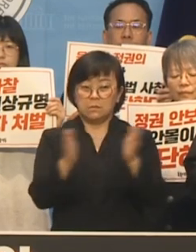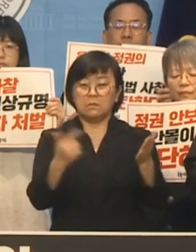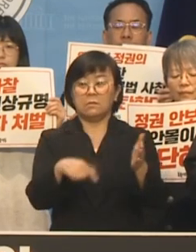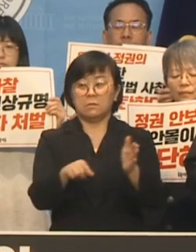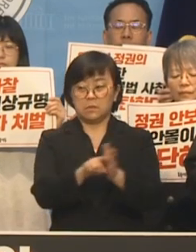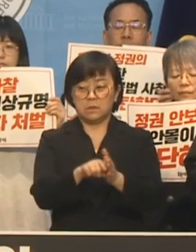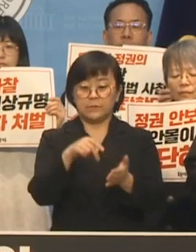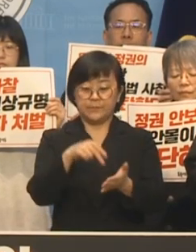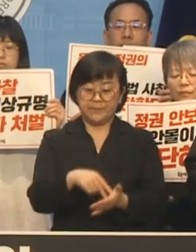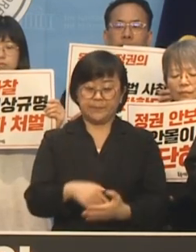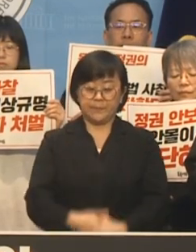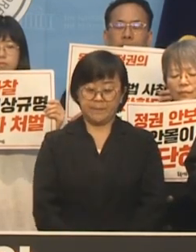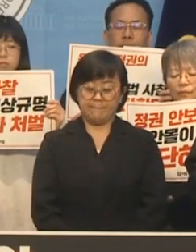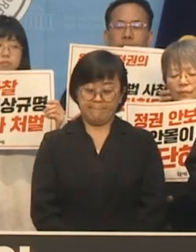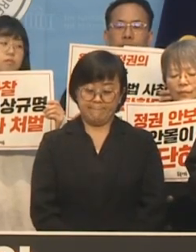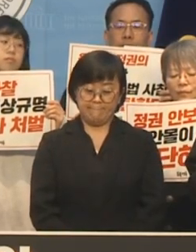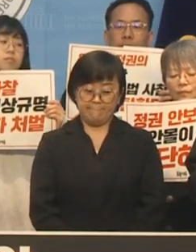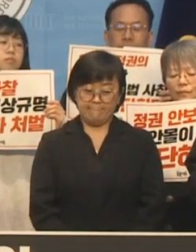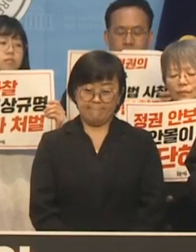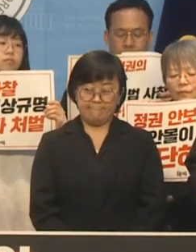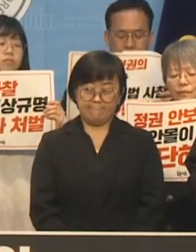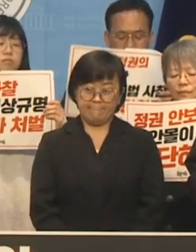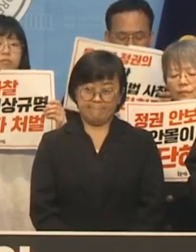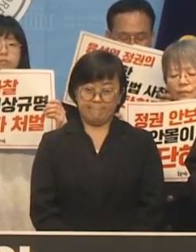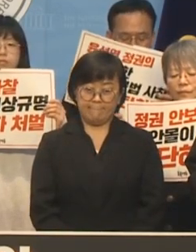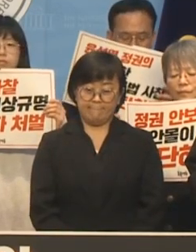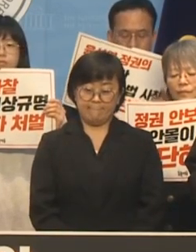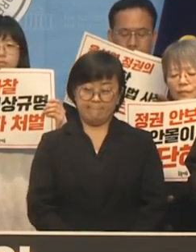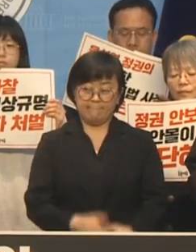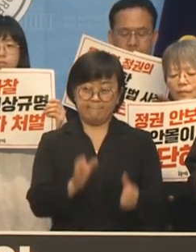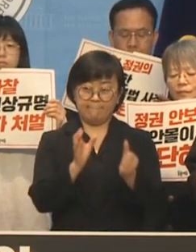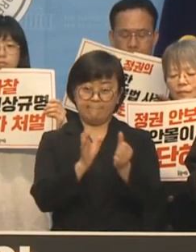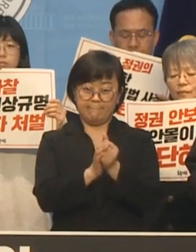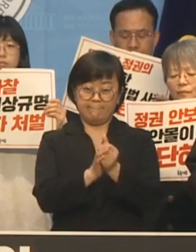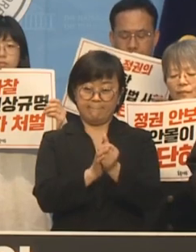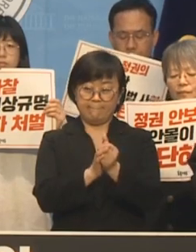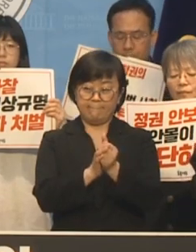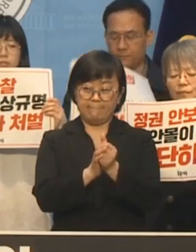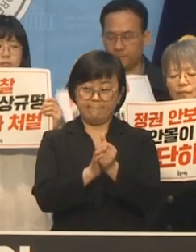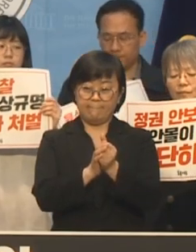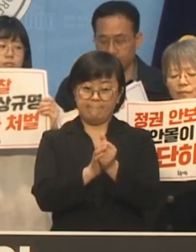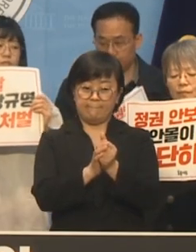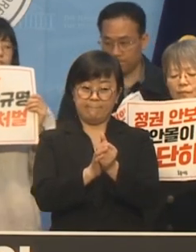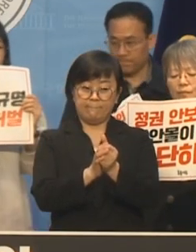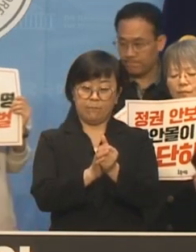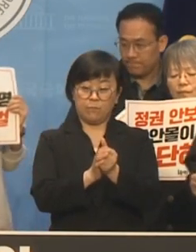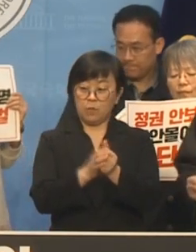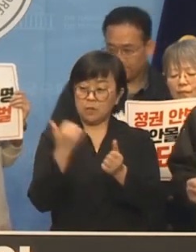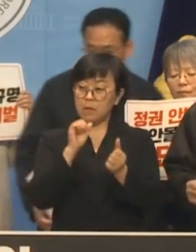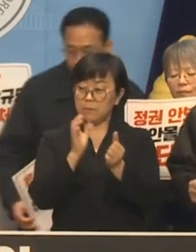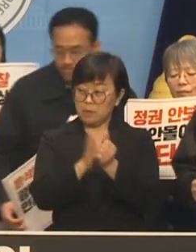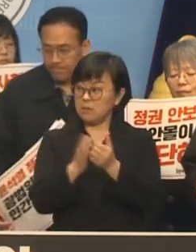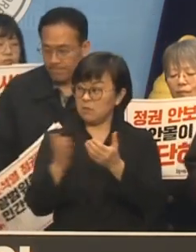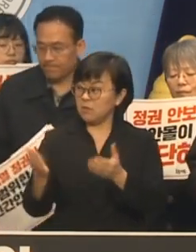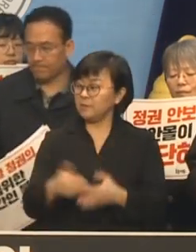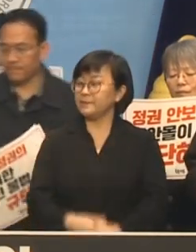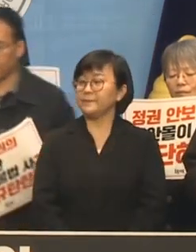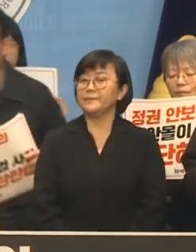이 자리를 갖게 되었습니다. 진행을 맡아주실 권오혁 선생님 진행해 주시기 바랍니다.